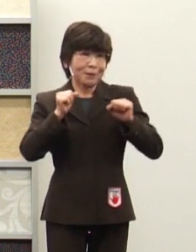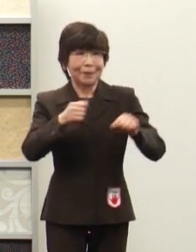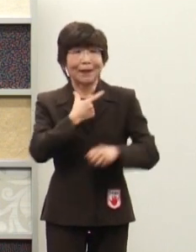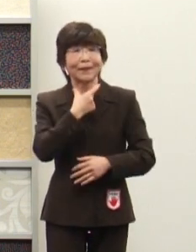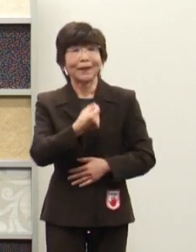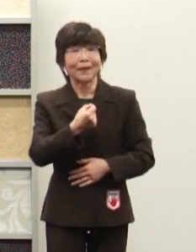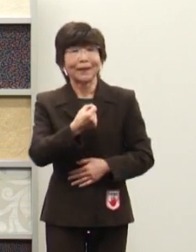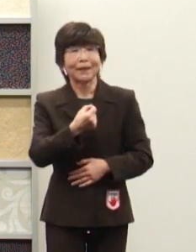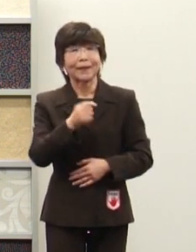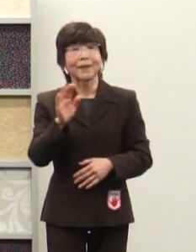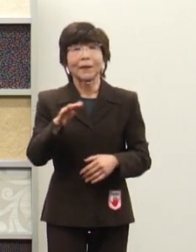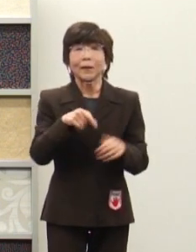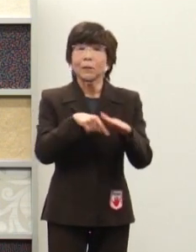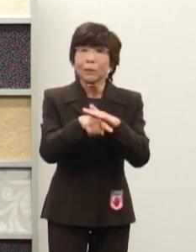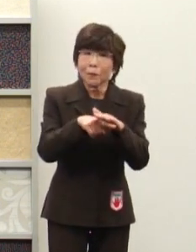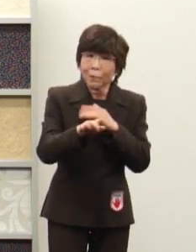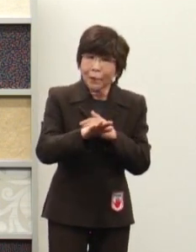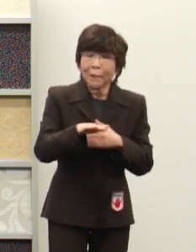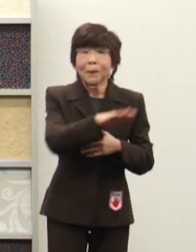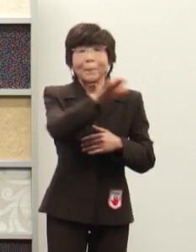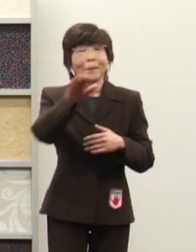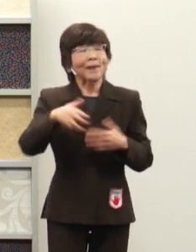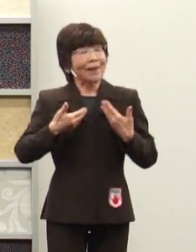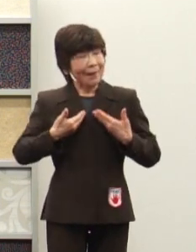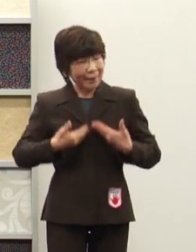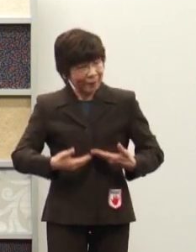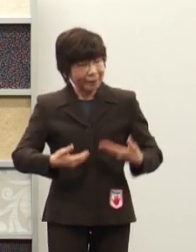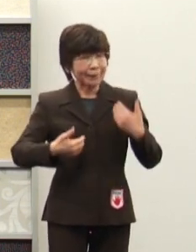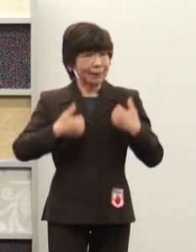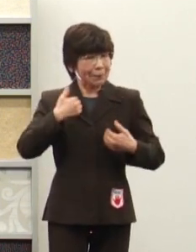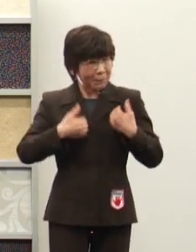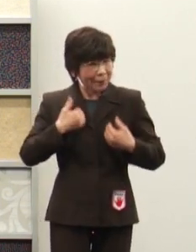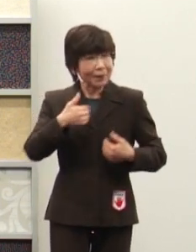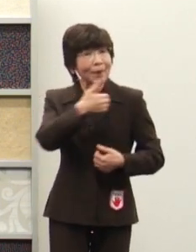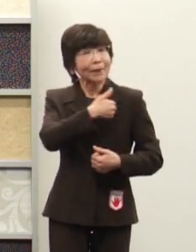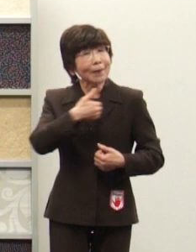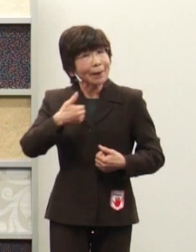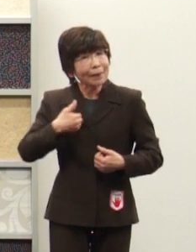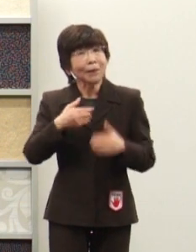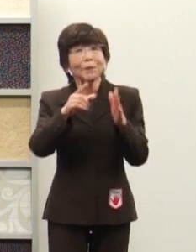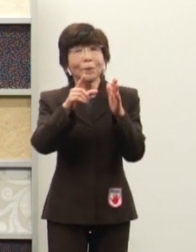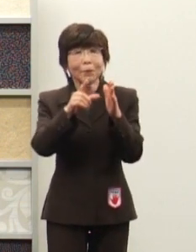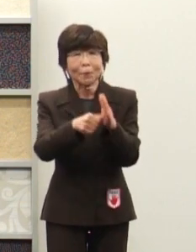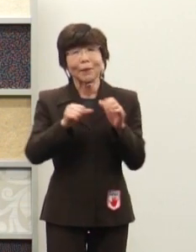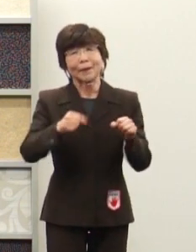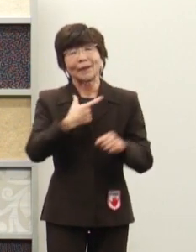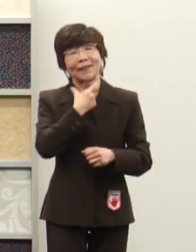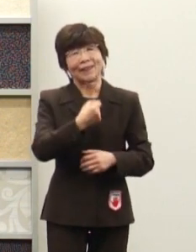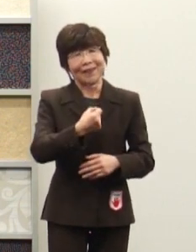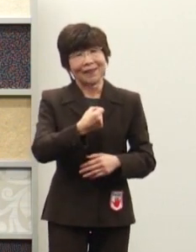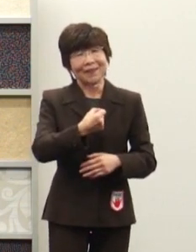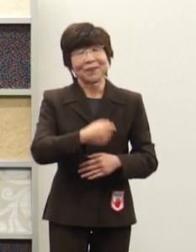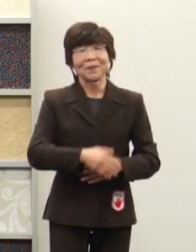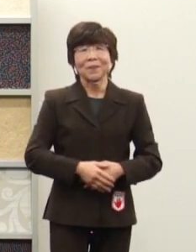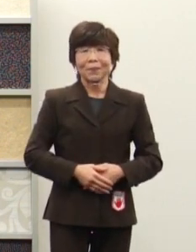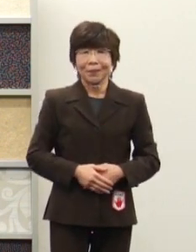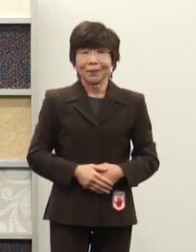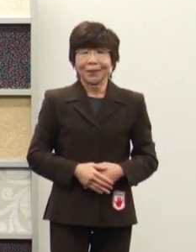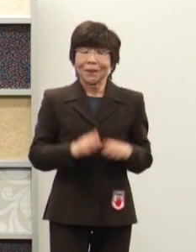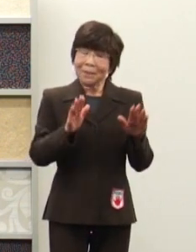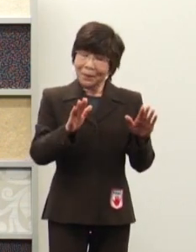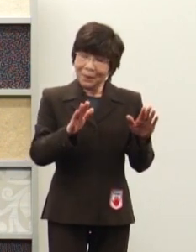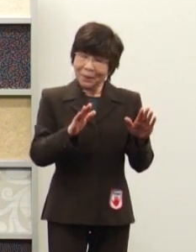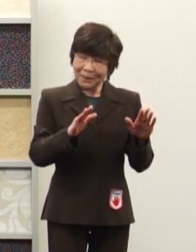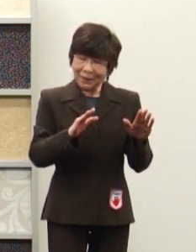ただそれはみんなが安心してできるようなタイミングで、環境でやりたいということでありますので、この点今できなかったの